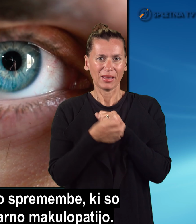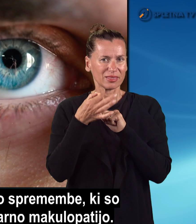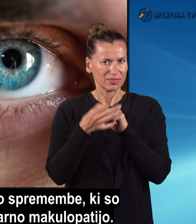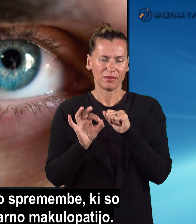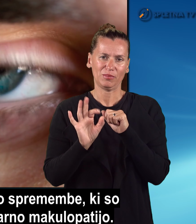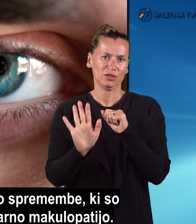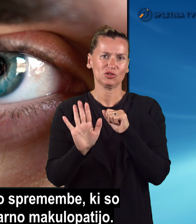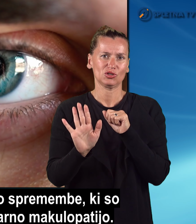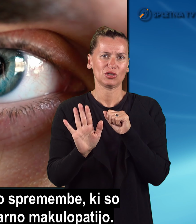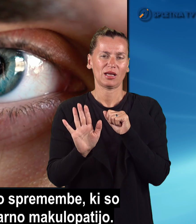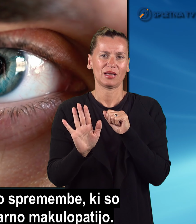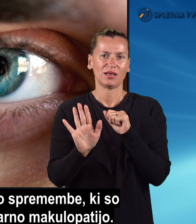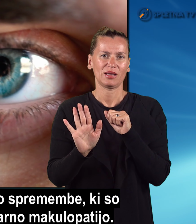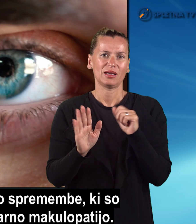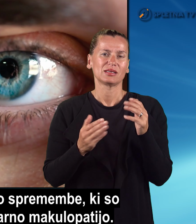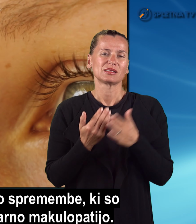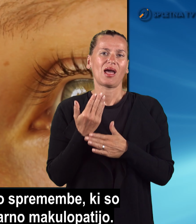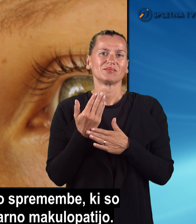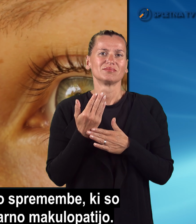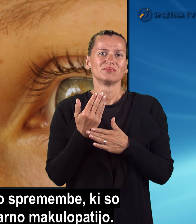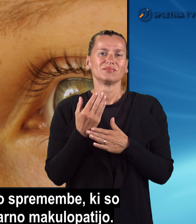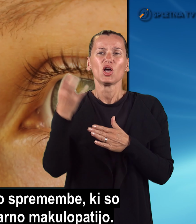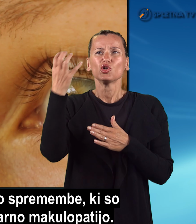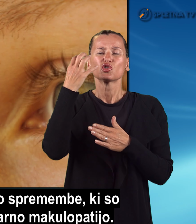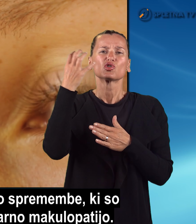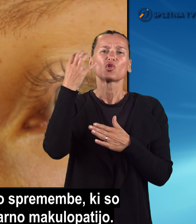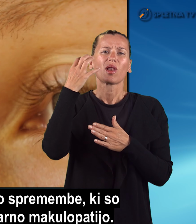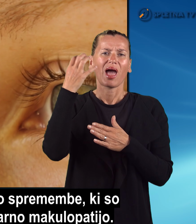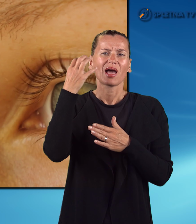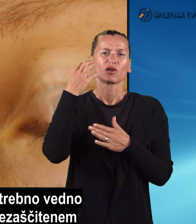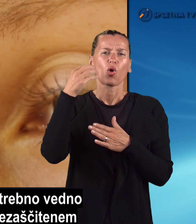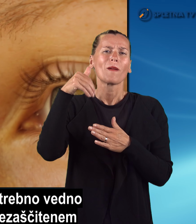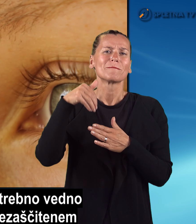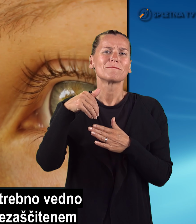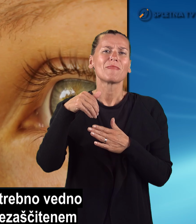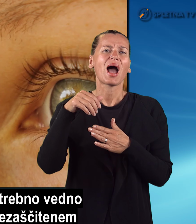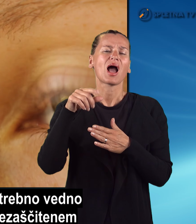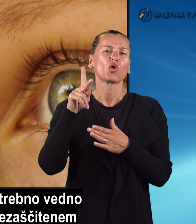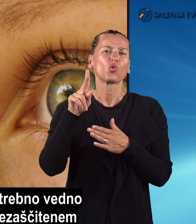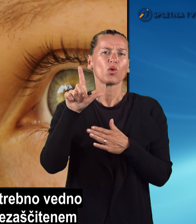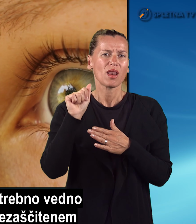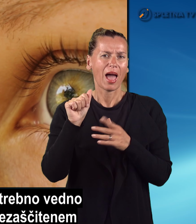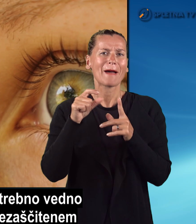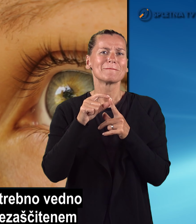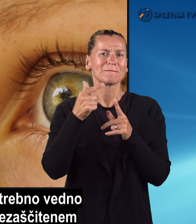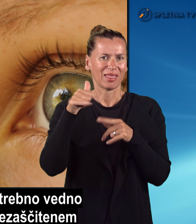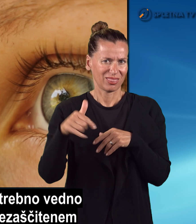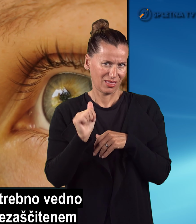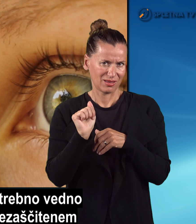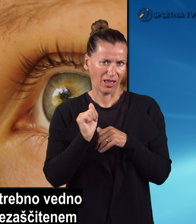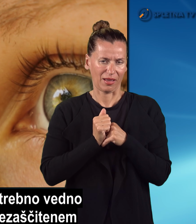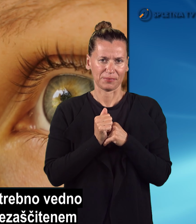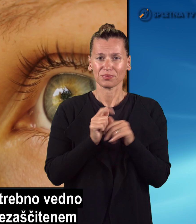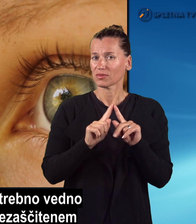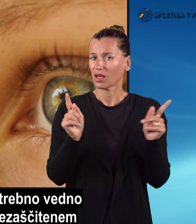značilne za tako imenovano solarno makulopatijo. Sicer je pa potrebno vedno